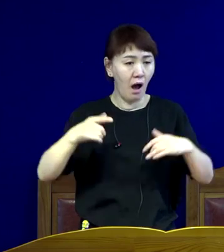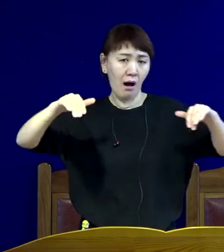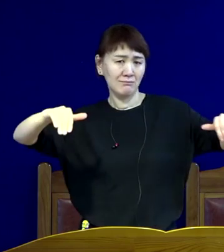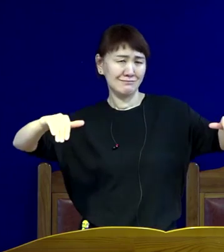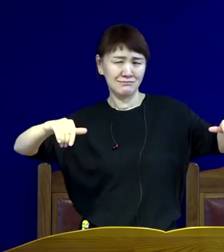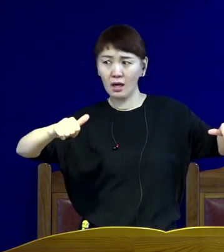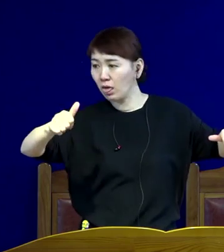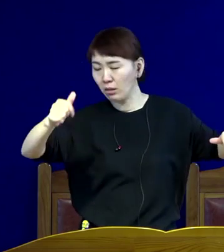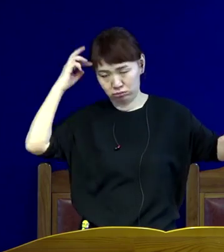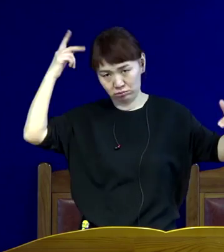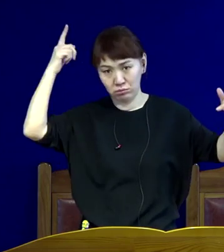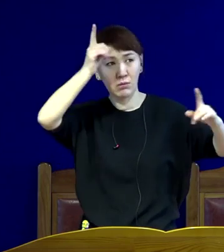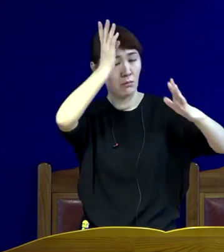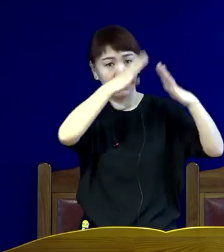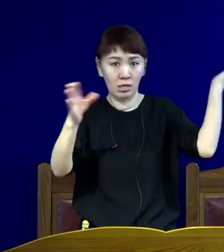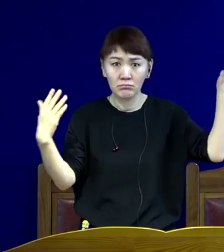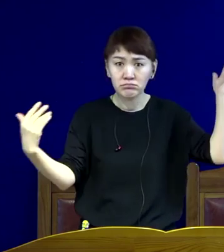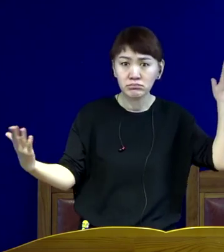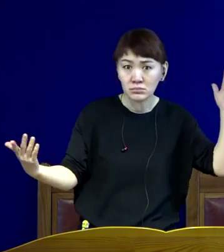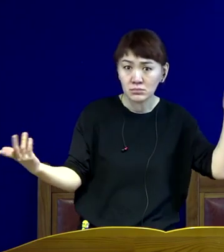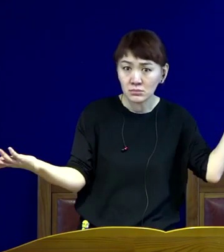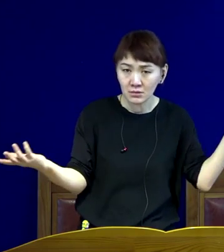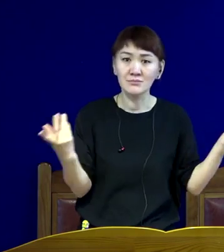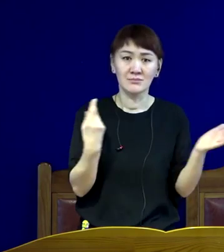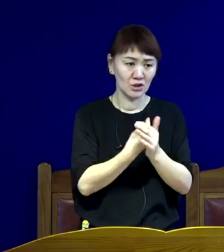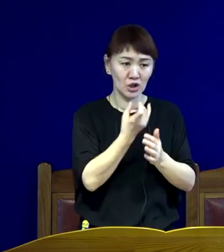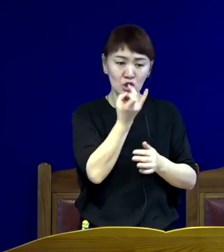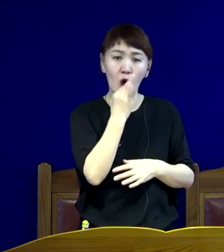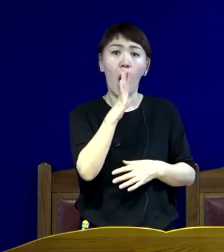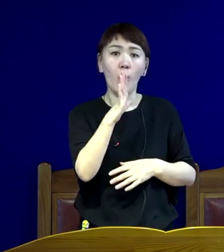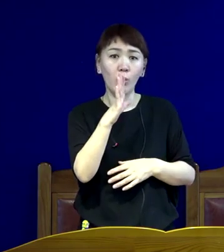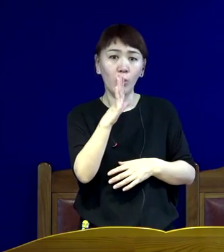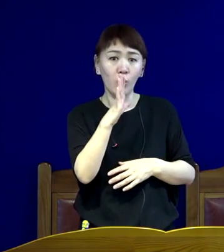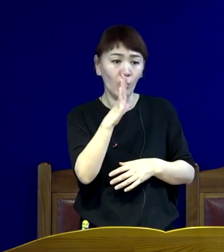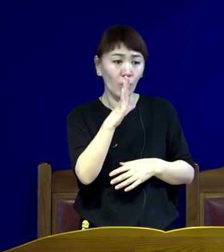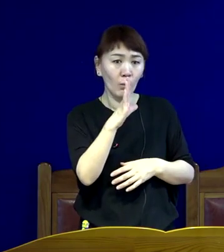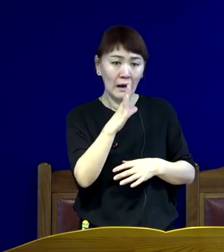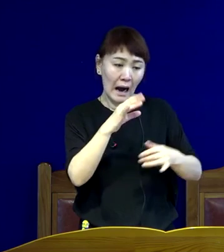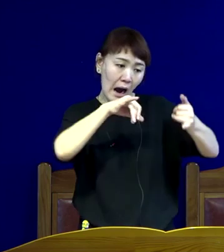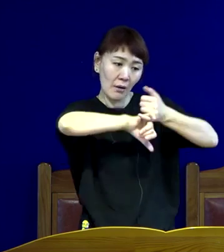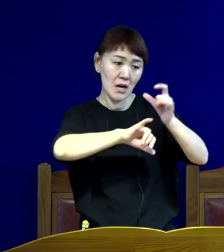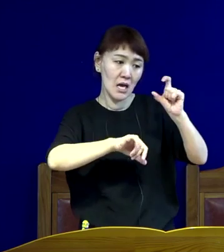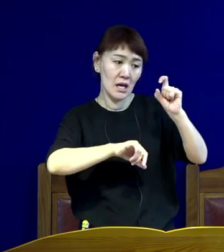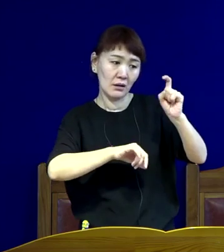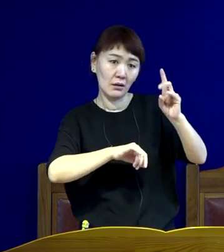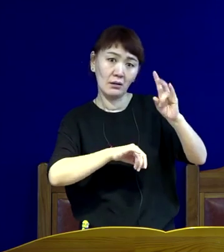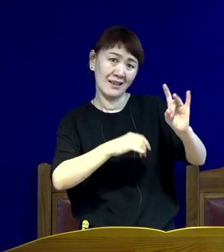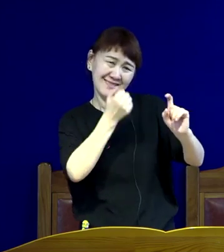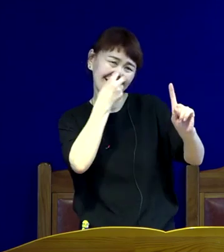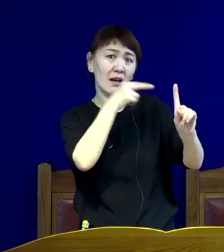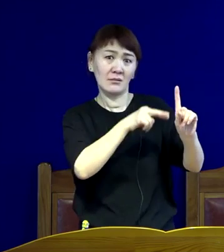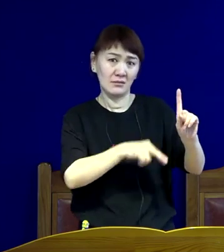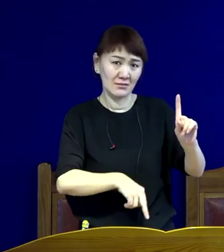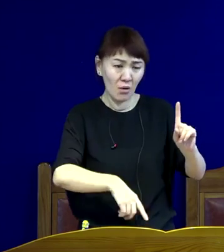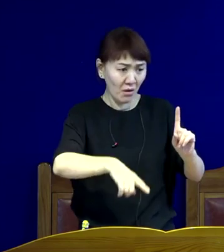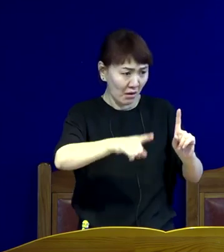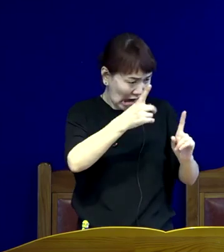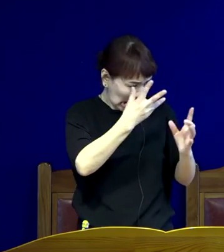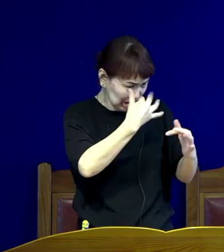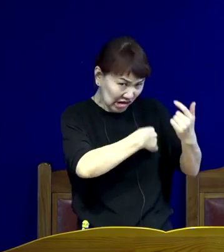Өнөөдрийг хүртэл гим нүгэл хийхгүй гэж ариунаа хадгалж яхара бурхныг хараагаад үхэечээ гэсэн. Йов зовоод үхэх гэж